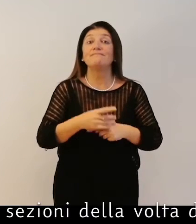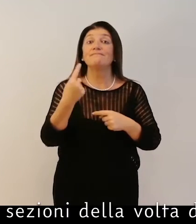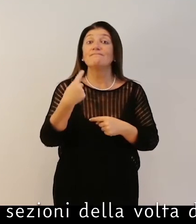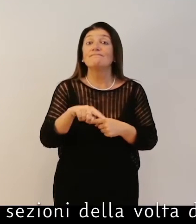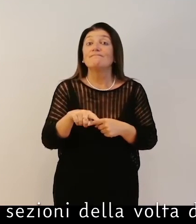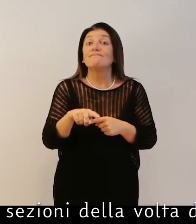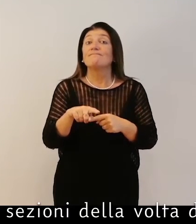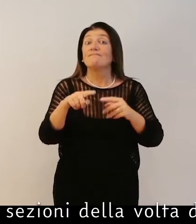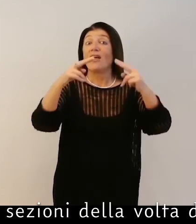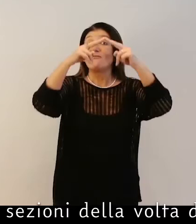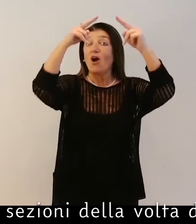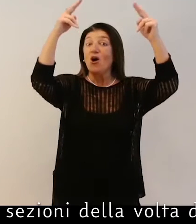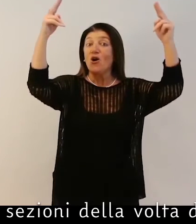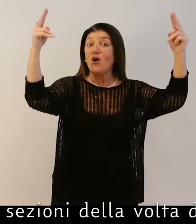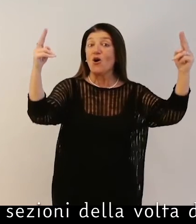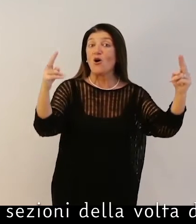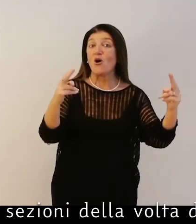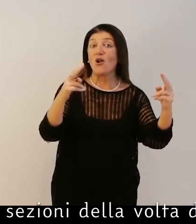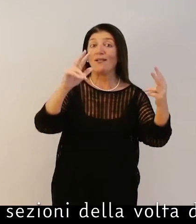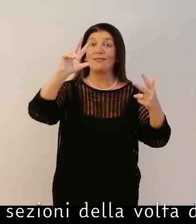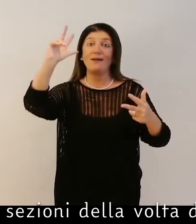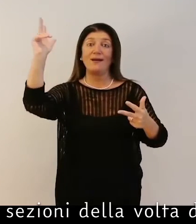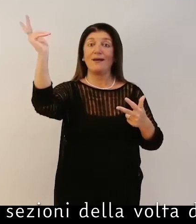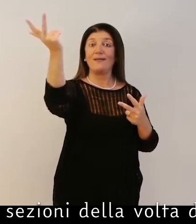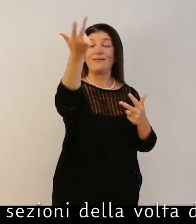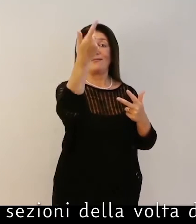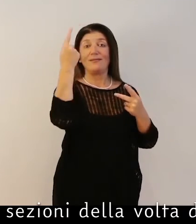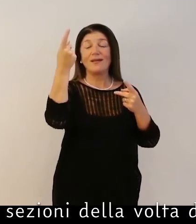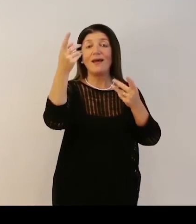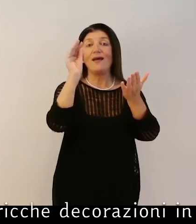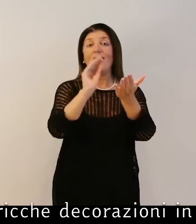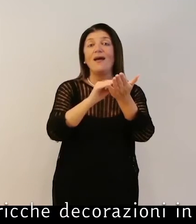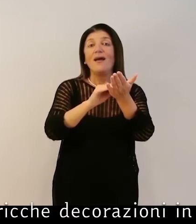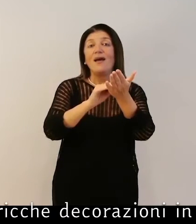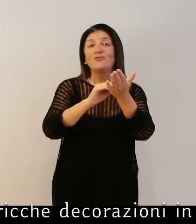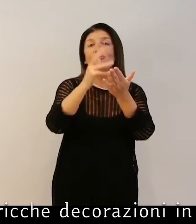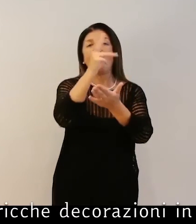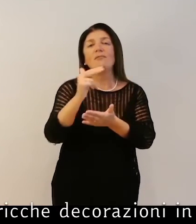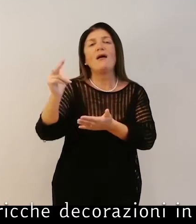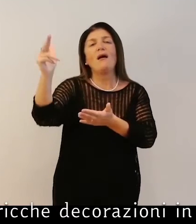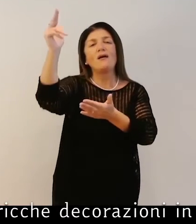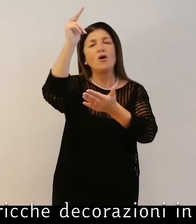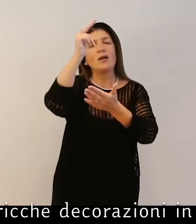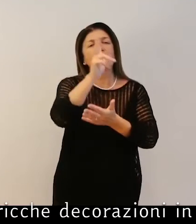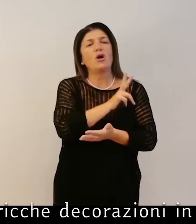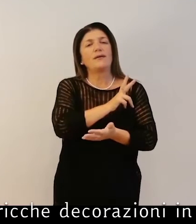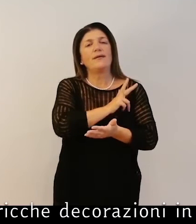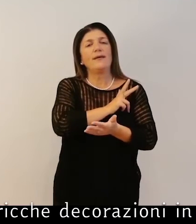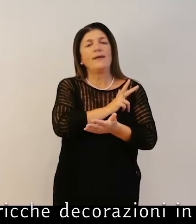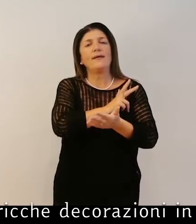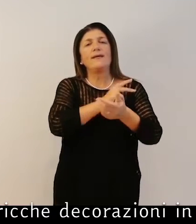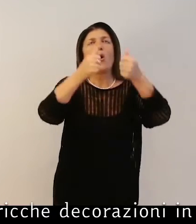Le tre sezioni della volta del presbiterio sono separate da fasce con ricche decorazioni in stucco